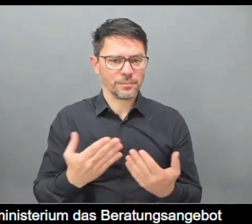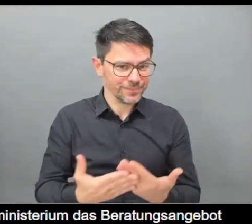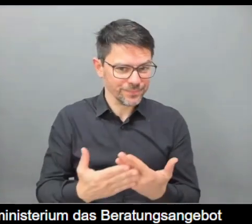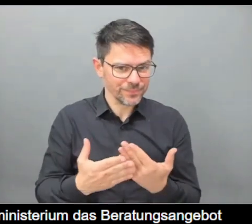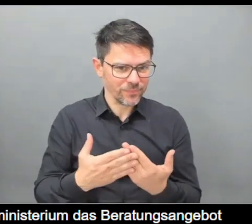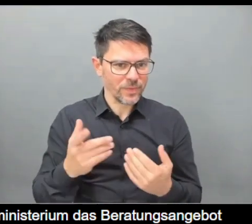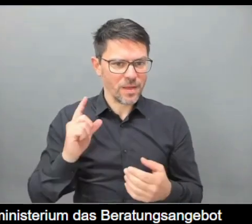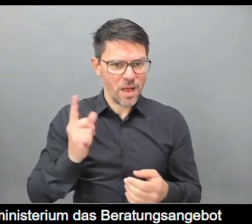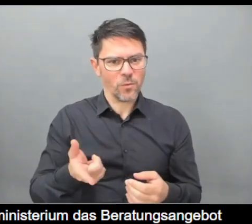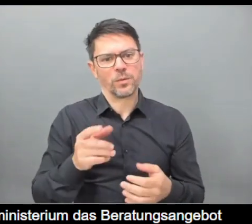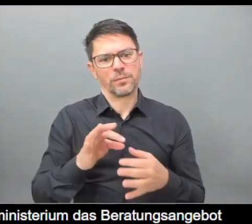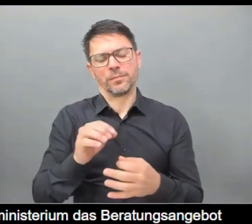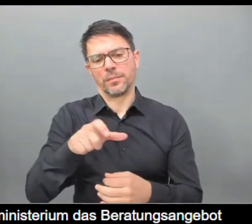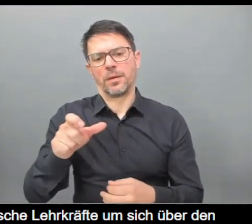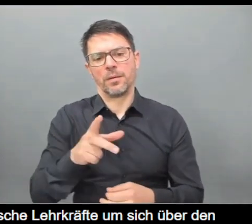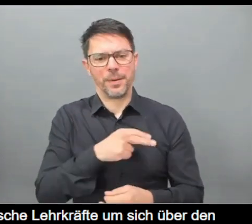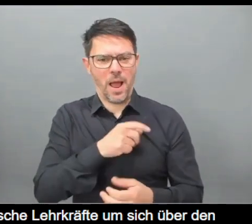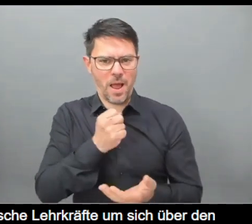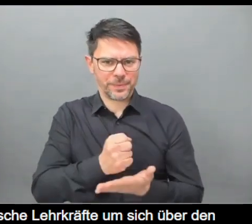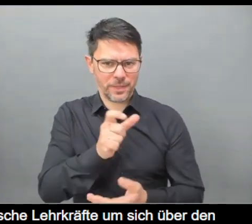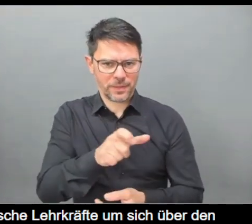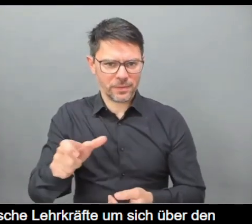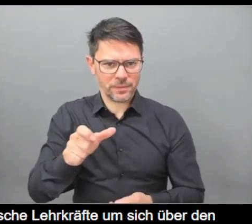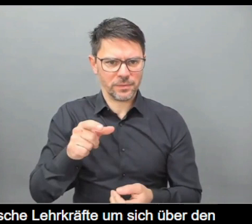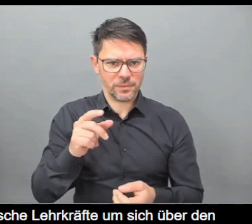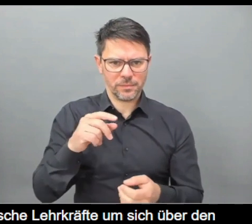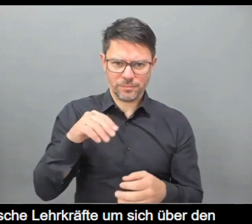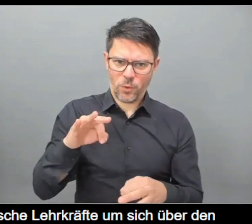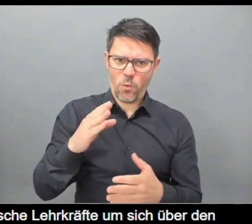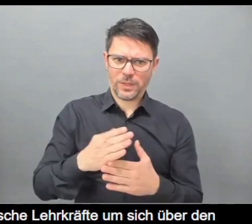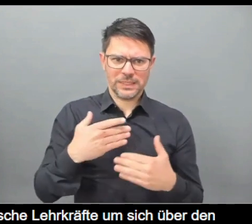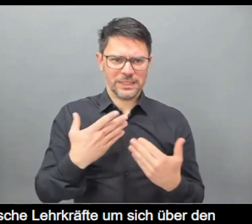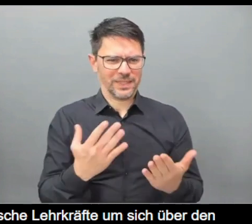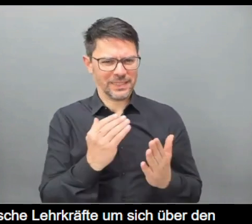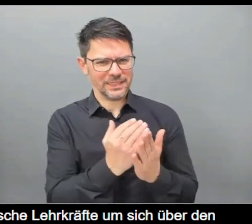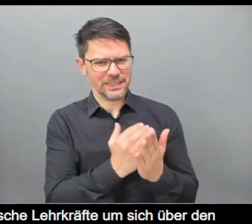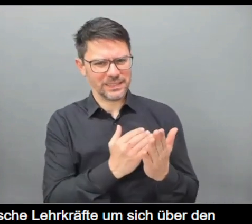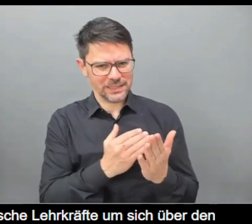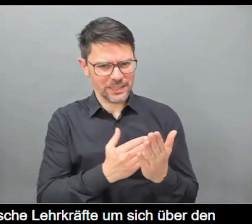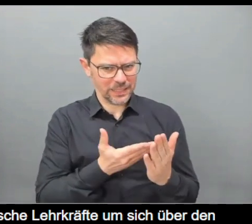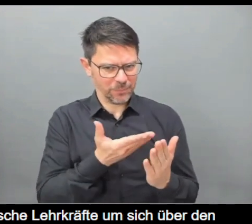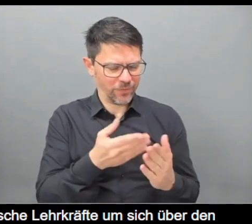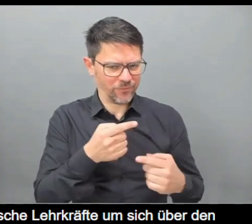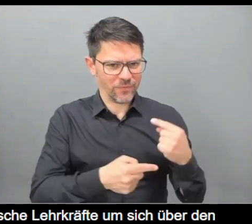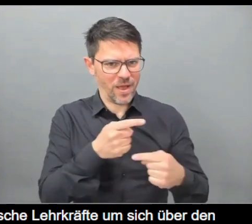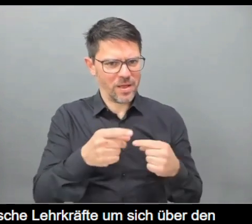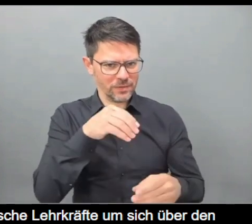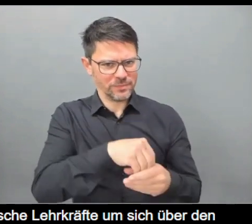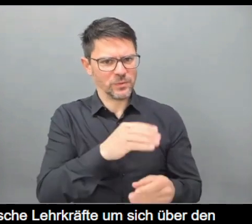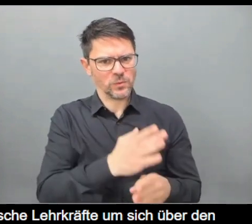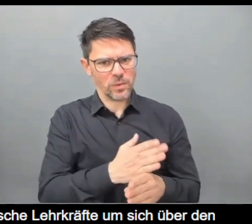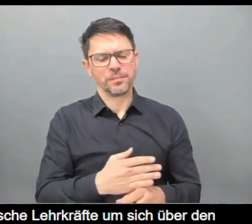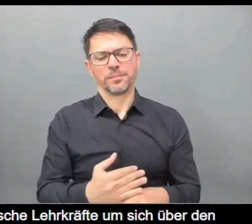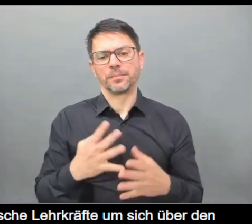beispielsweise mit zwei Kindern, die in München lebt, wird nach dieser Reform knapp 3.700 Euro mehr